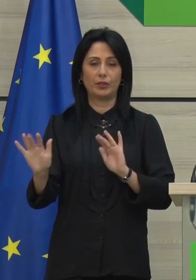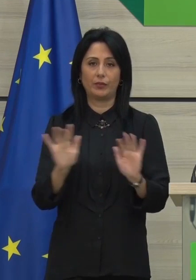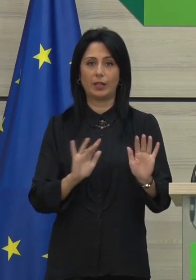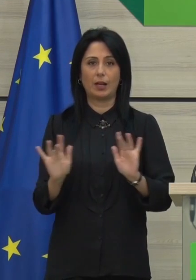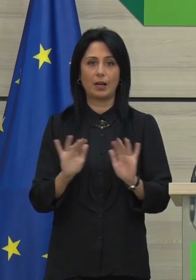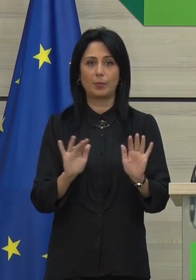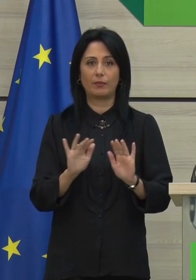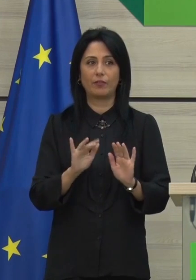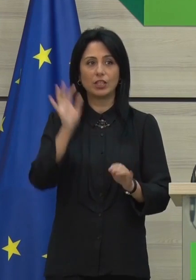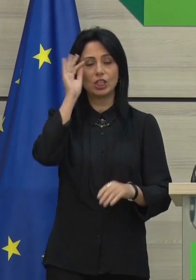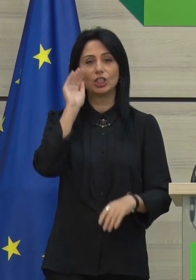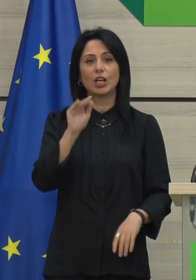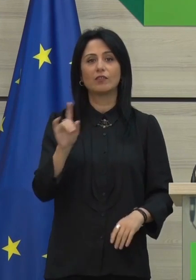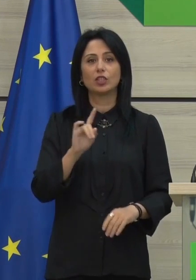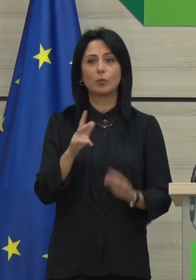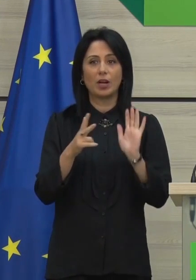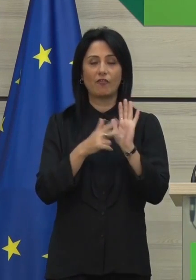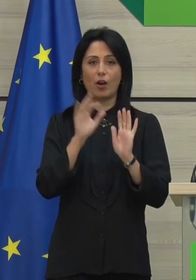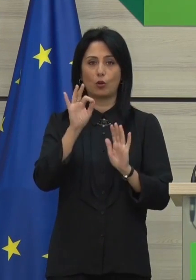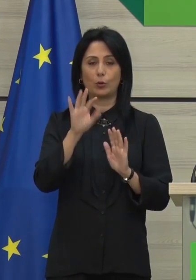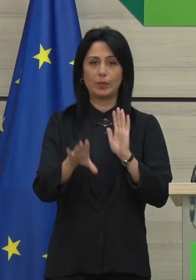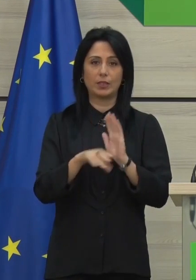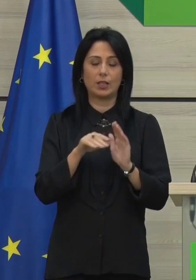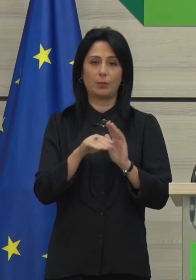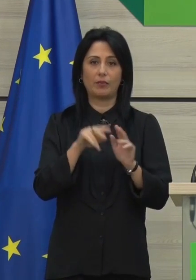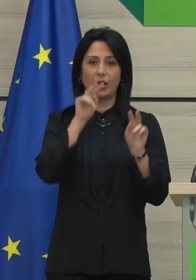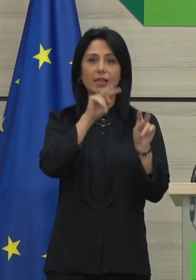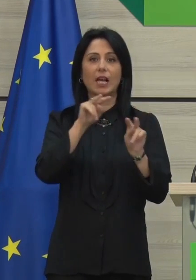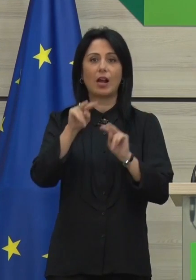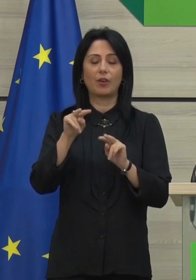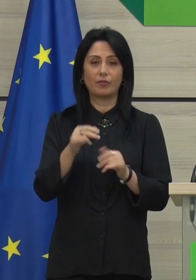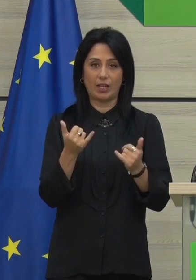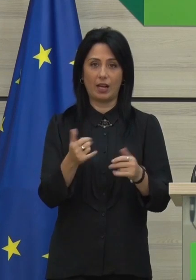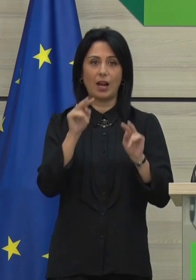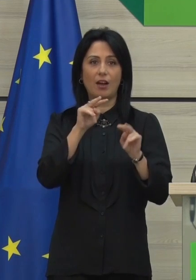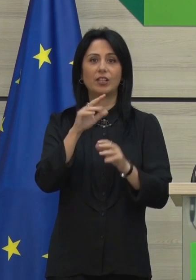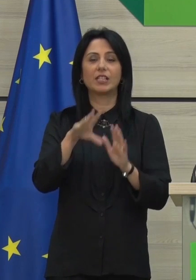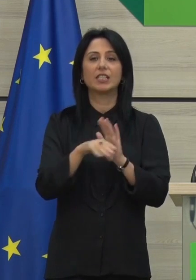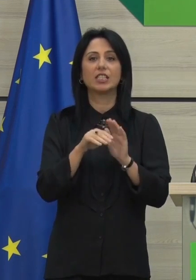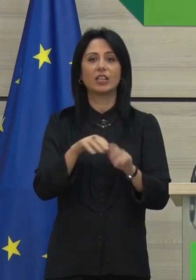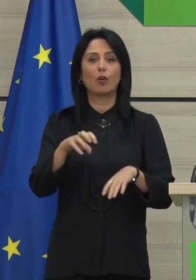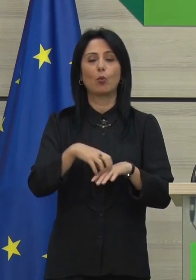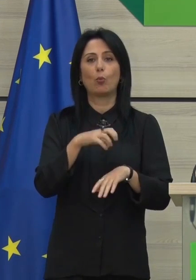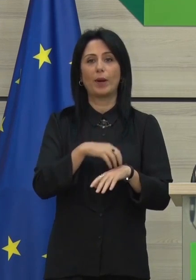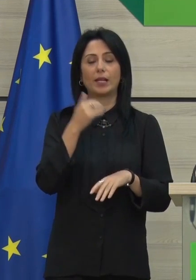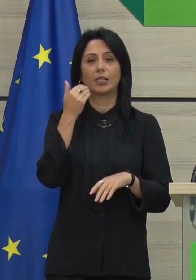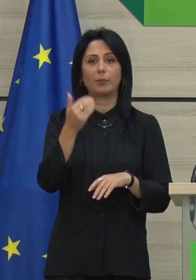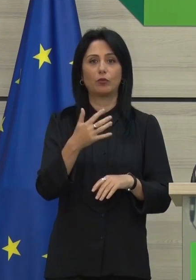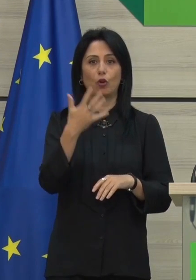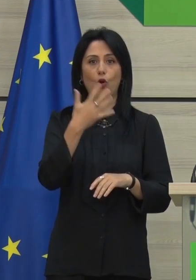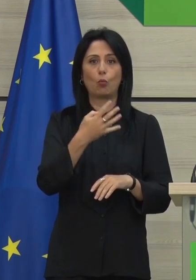ვითარებაში. შეგახსენებთ, რომ 8 ოქტომბრის არჩევნებს დააკვირდება საარჩევნო სუბიექტების